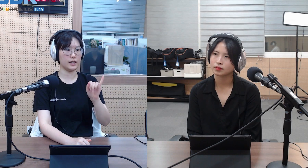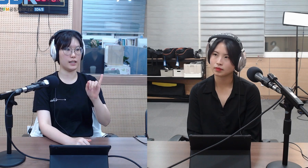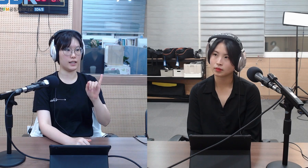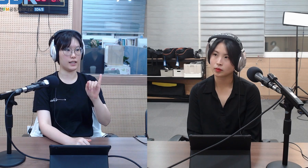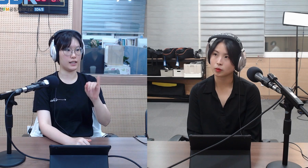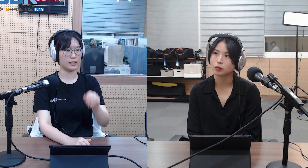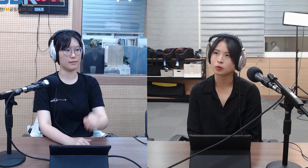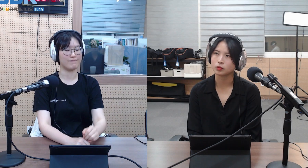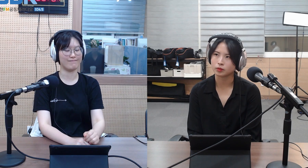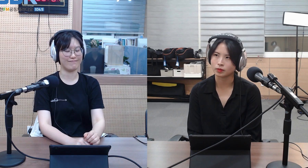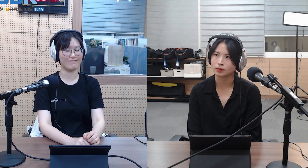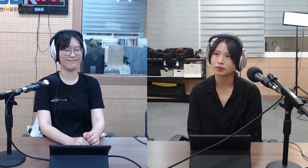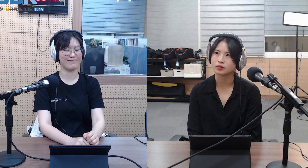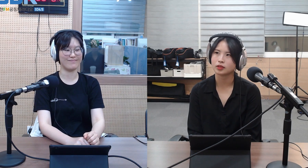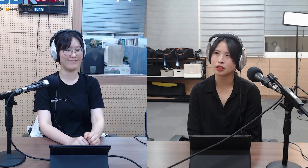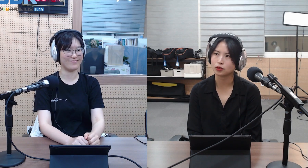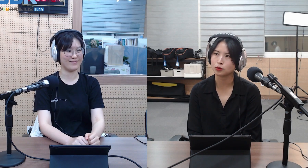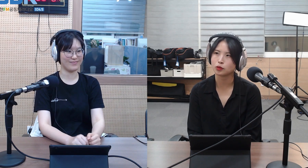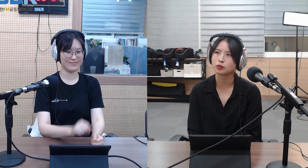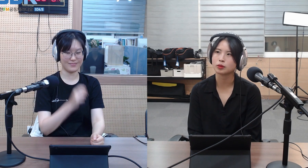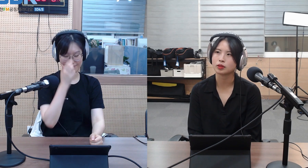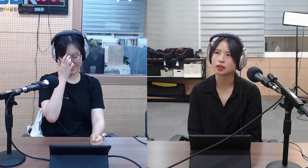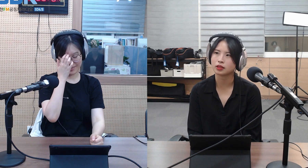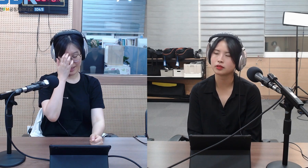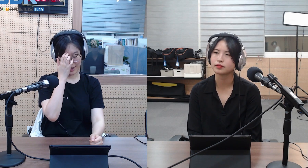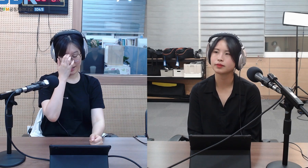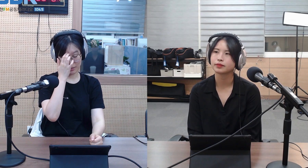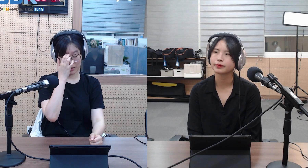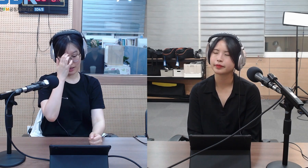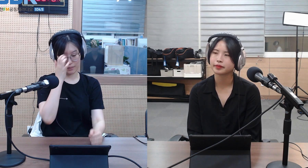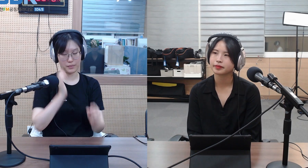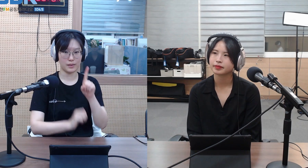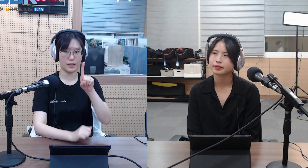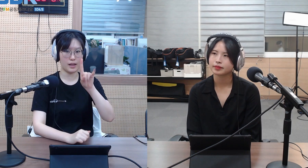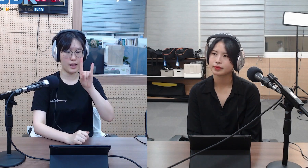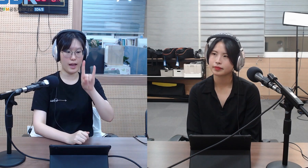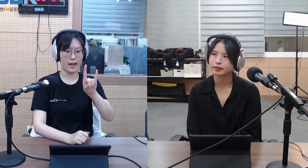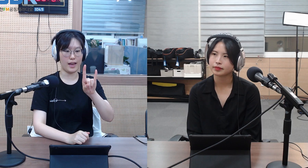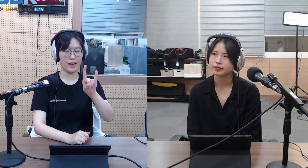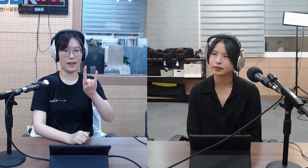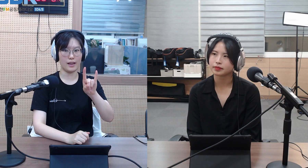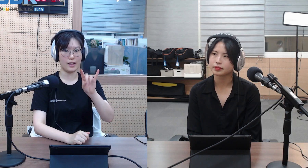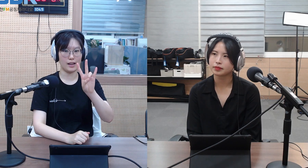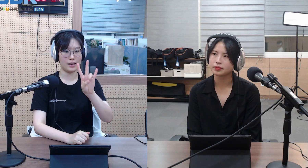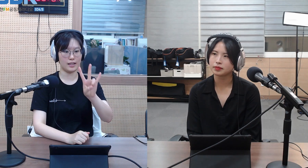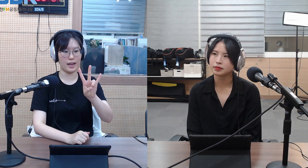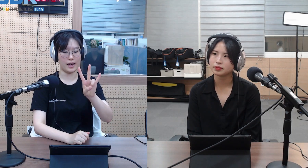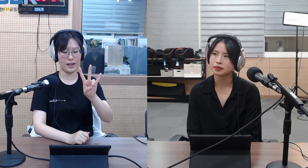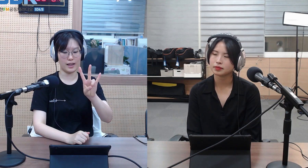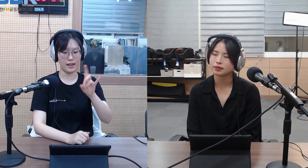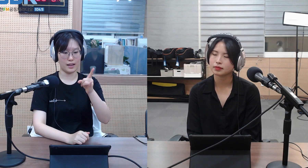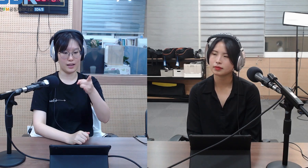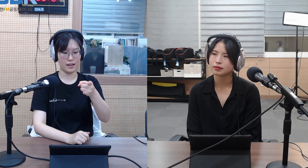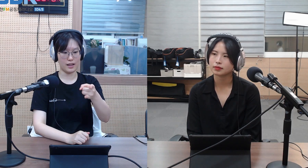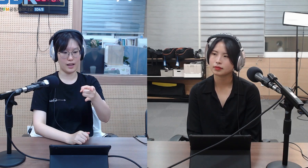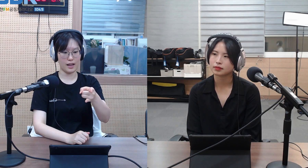이. 이중 모음 해볼까요? 알겠습니다. 에, 예,